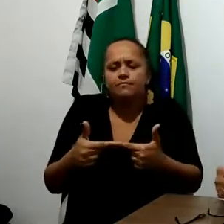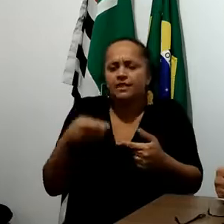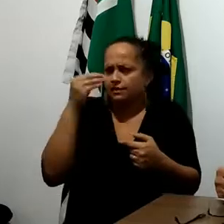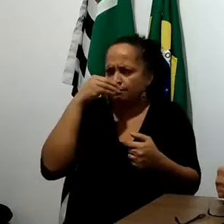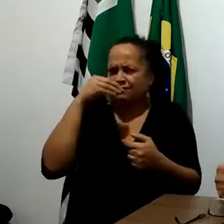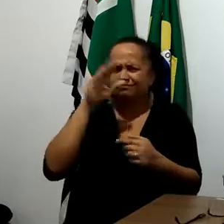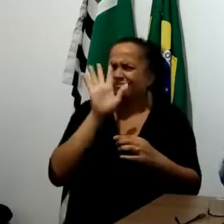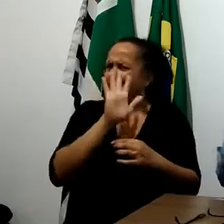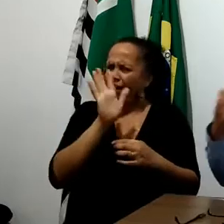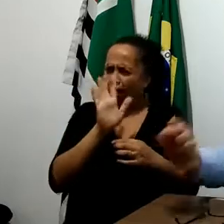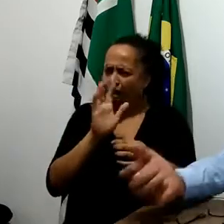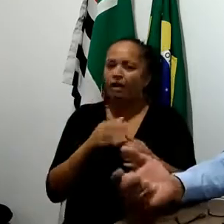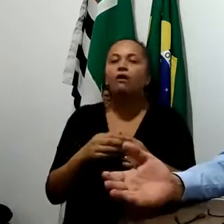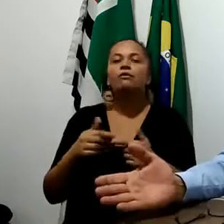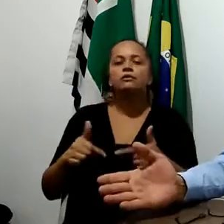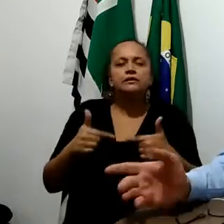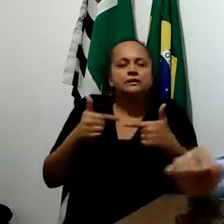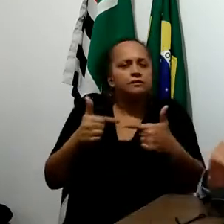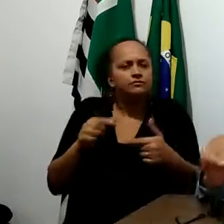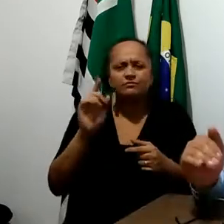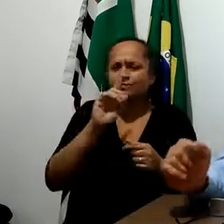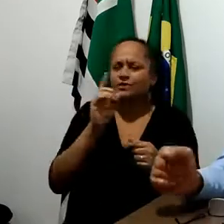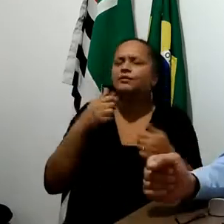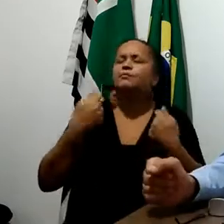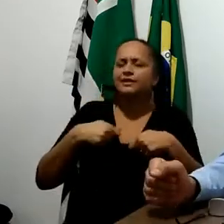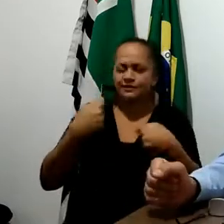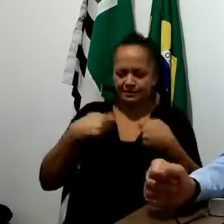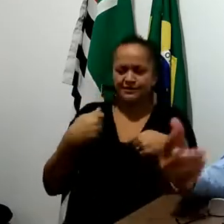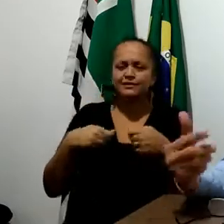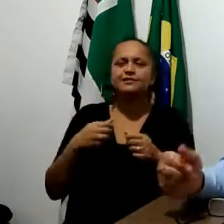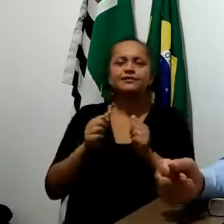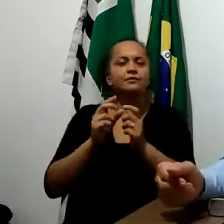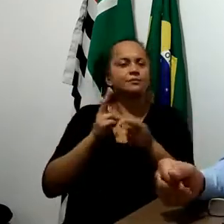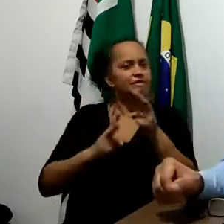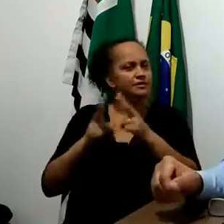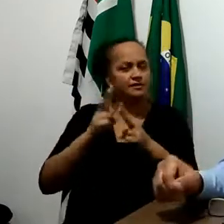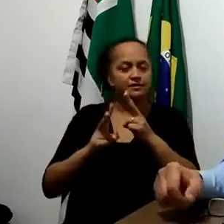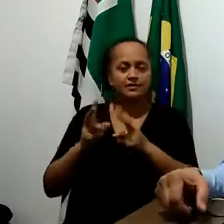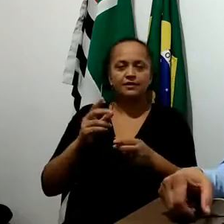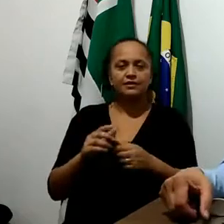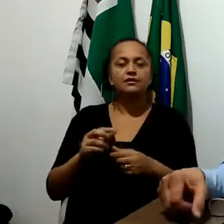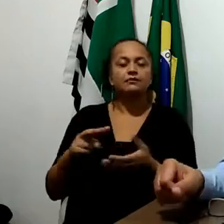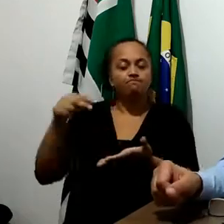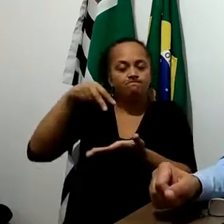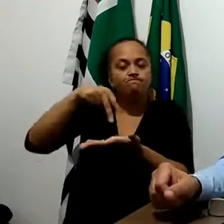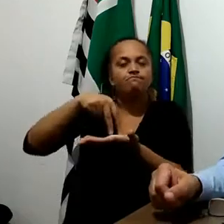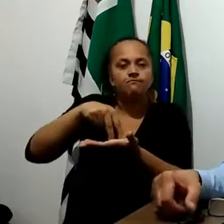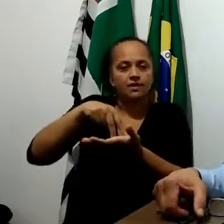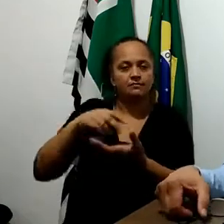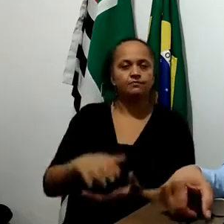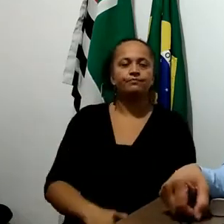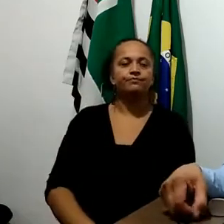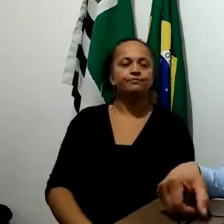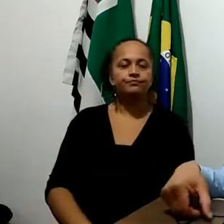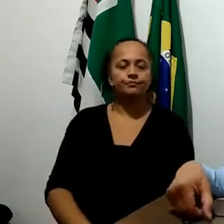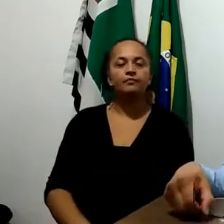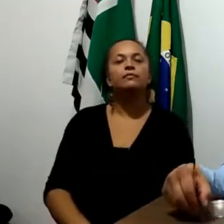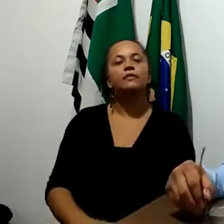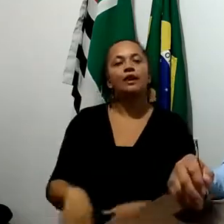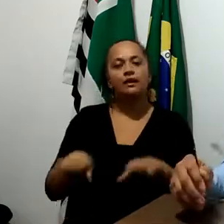abandonar, desanimar, jogar a toalha. Nós não podemos fazer isso. Vamos para o outro texto que está lá em